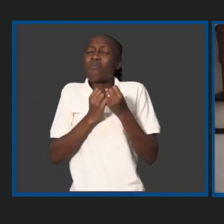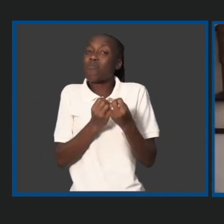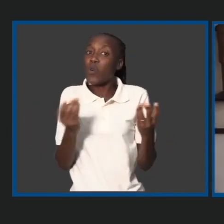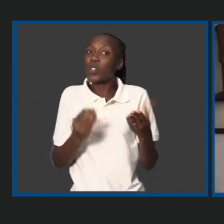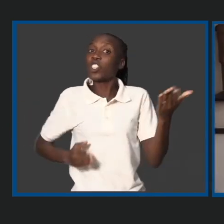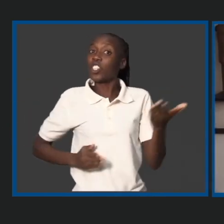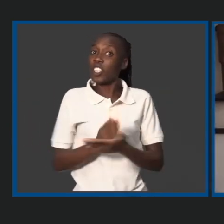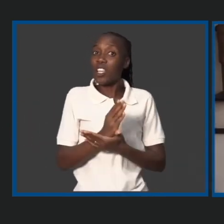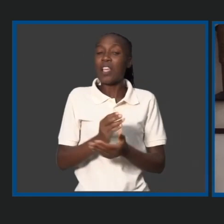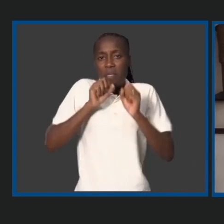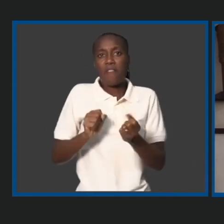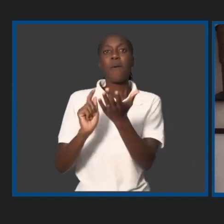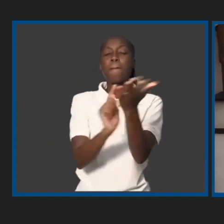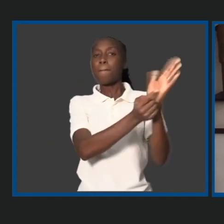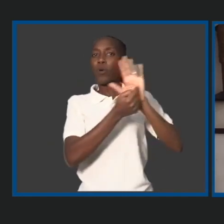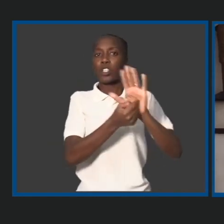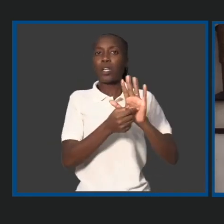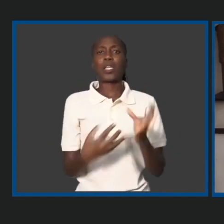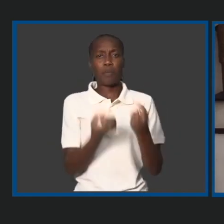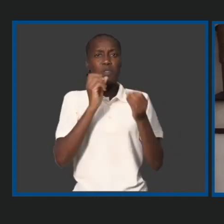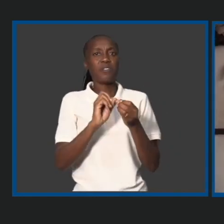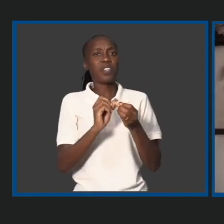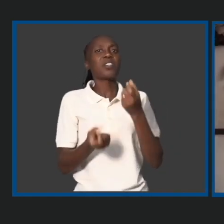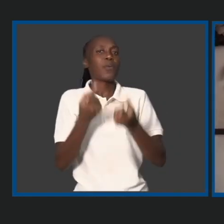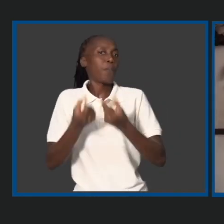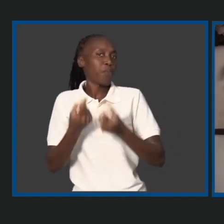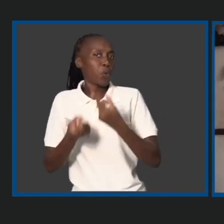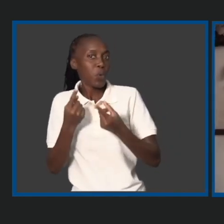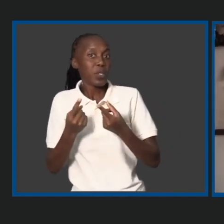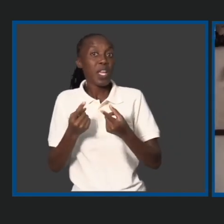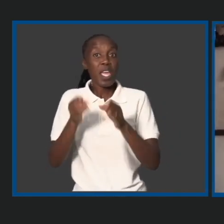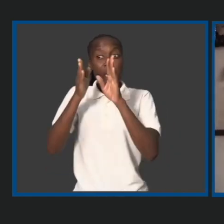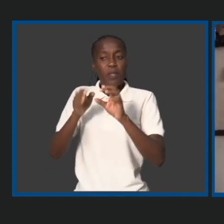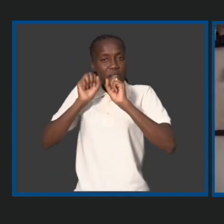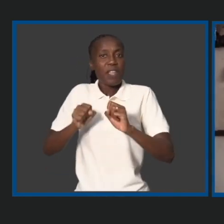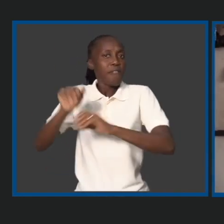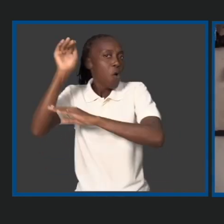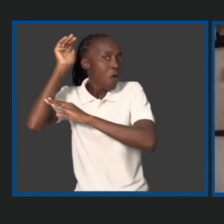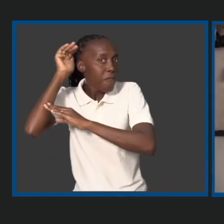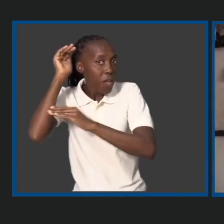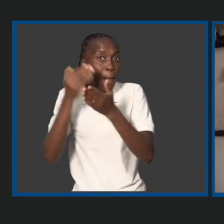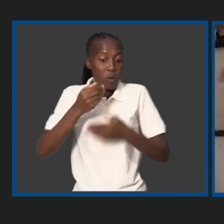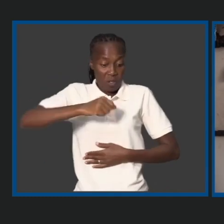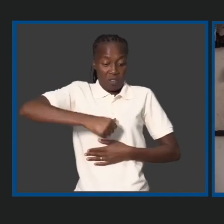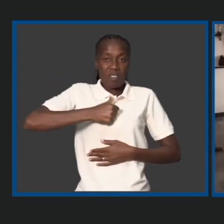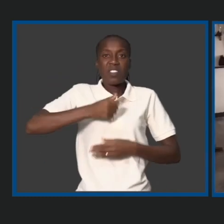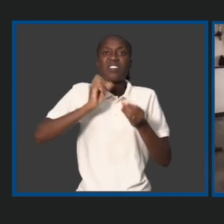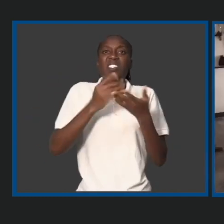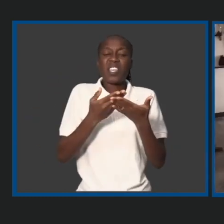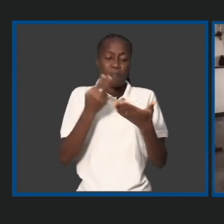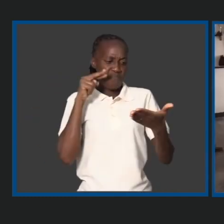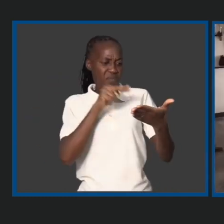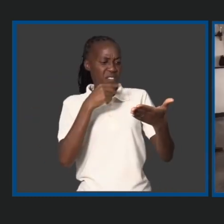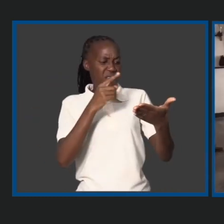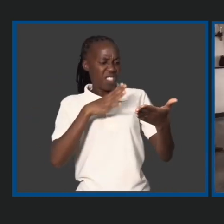lá no papel, não sei o quê, mas temos que mostrar que é possível fazer as coisas e alguém tem que nos ouvir. Porque se nós também, só ouviremos o está